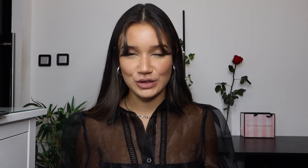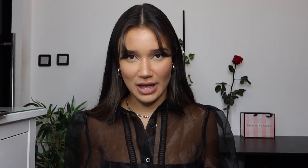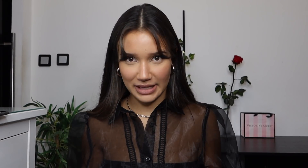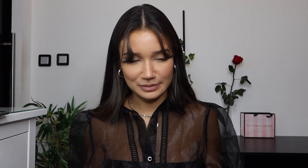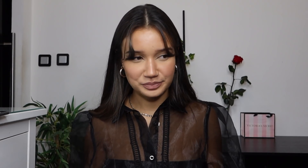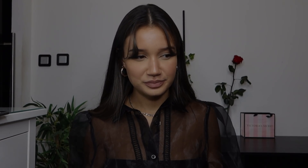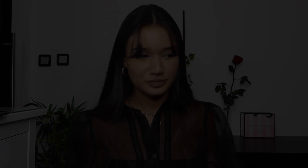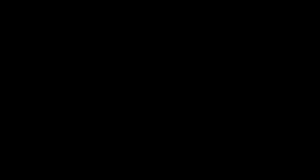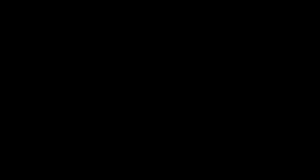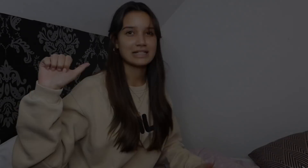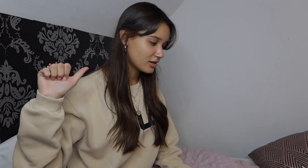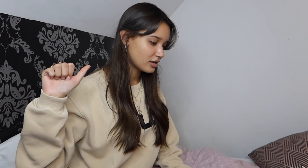j'ai appris.